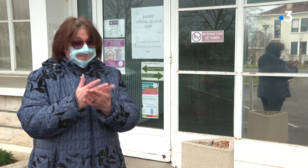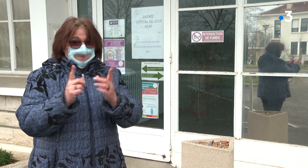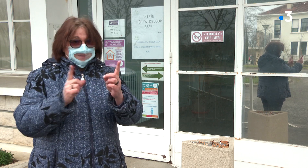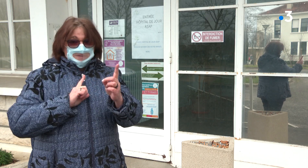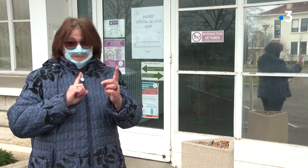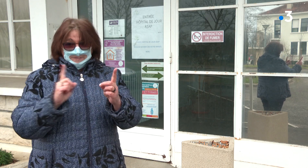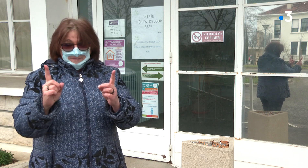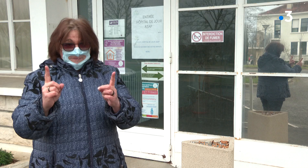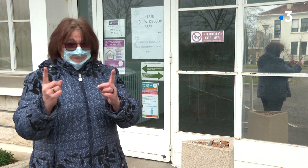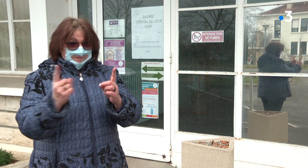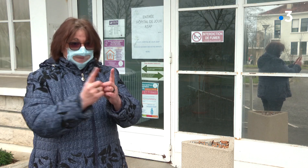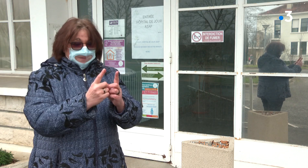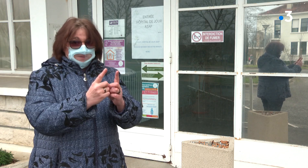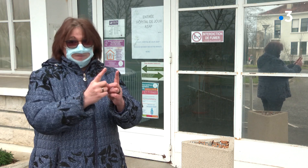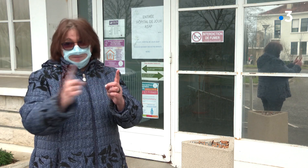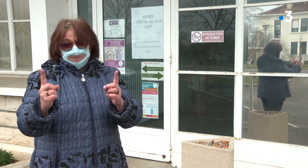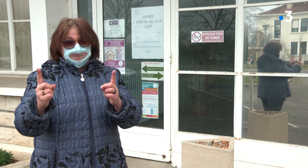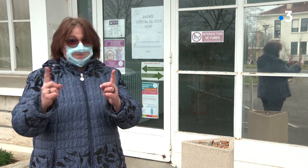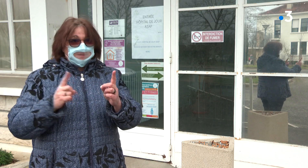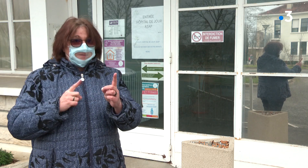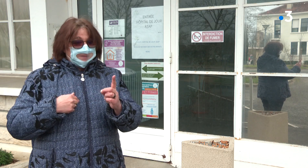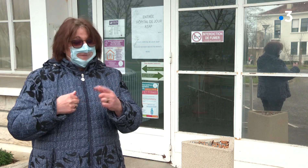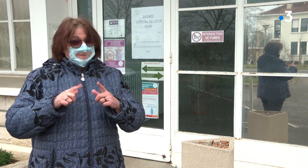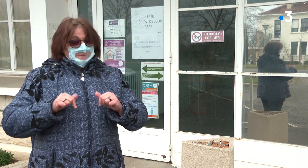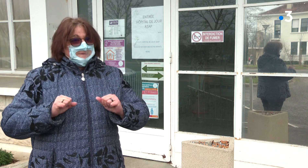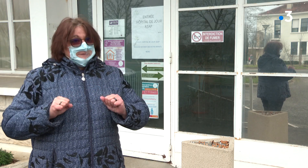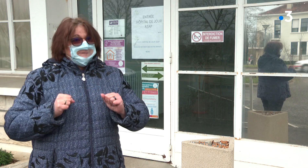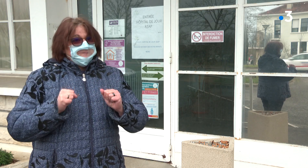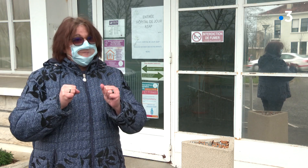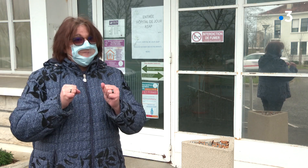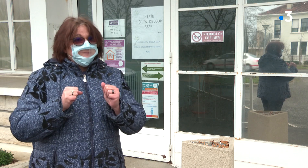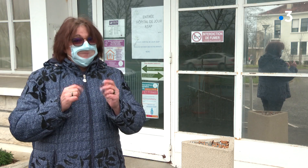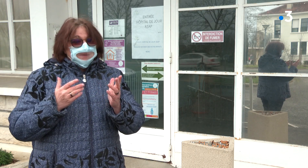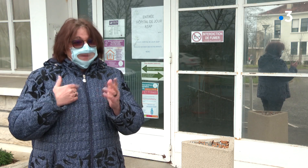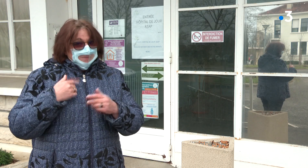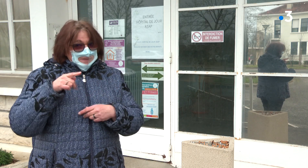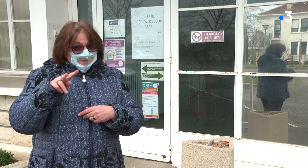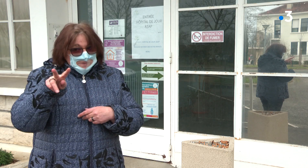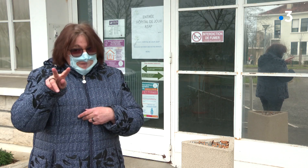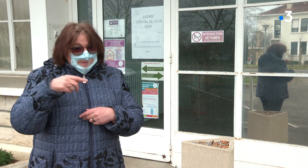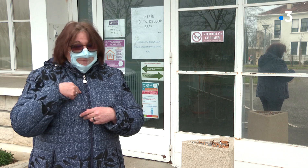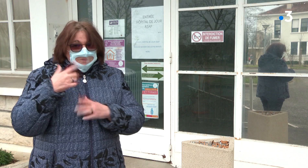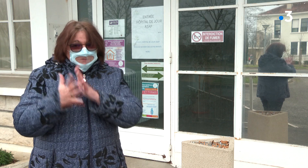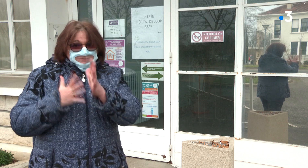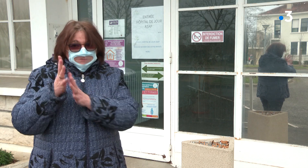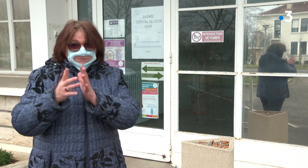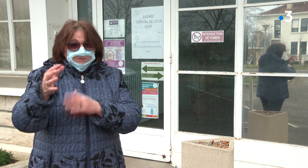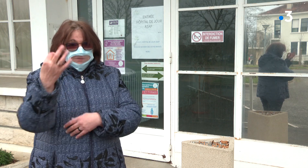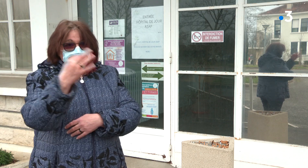était fait avec un interprète en langue des signes. Et en fait, je passais par l'intermédiaire d'une interprétation en langue des signes, mais